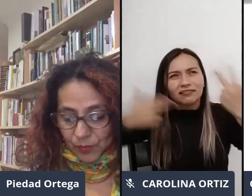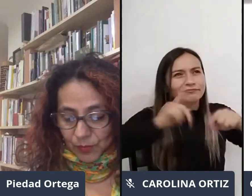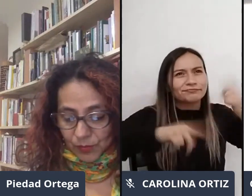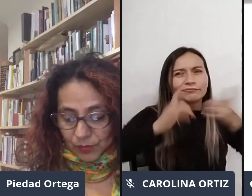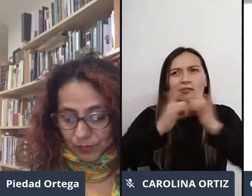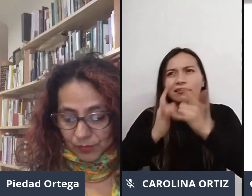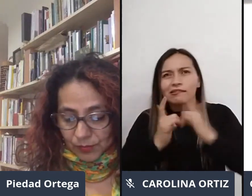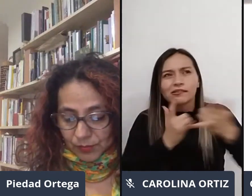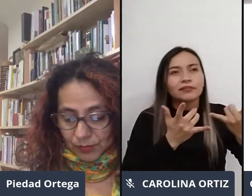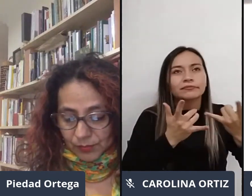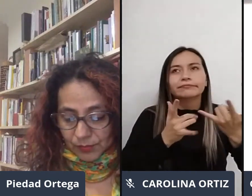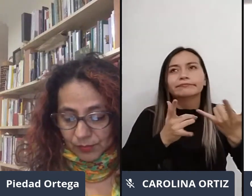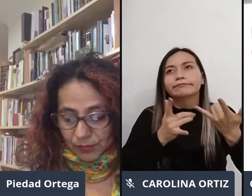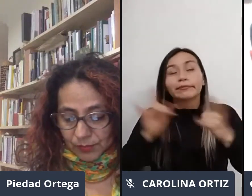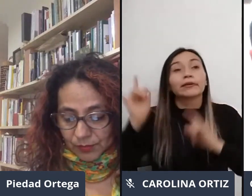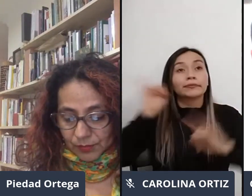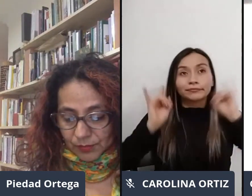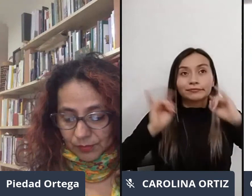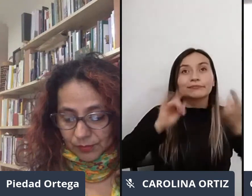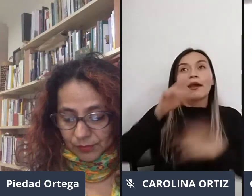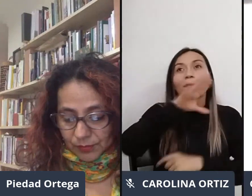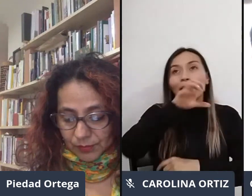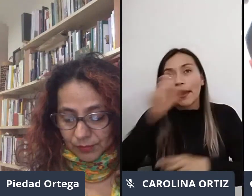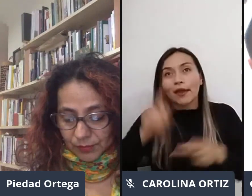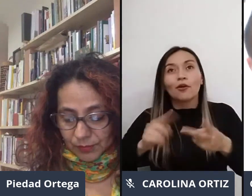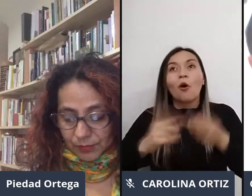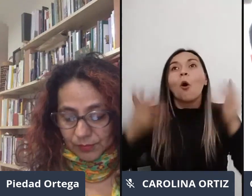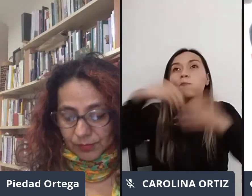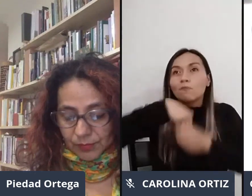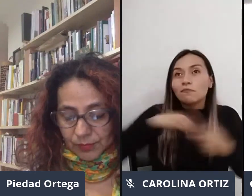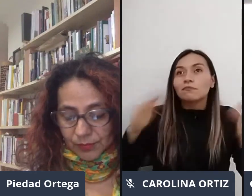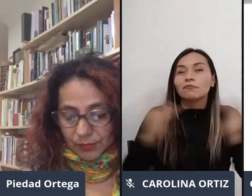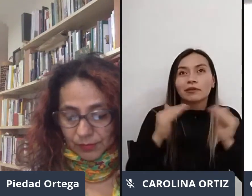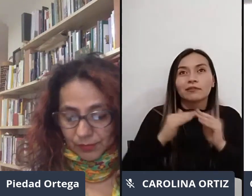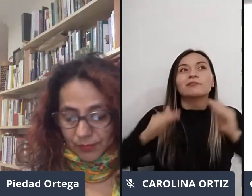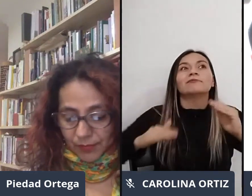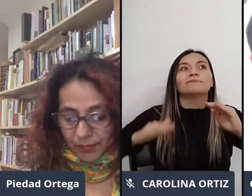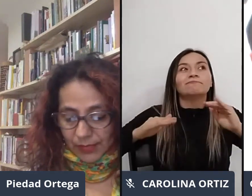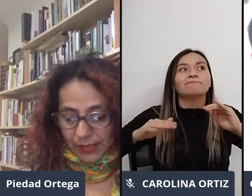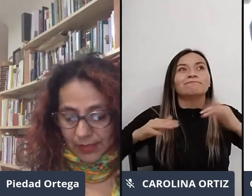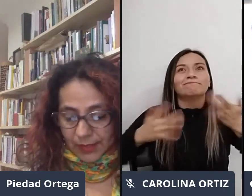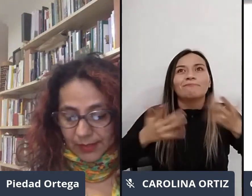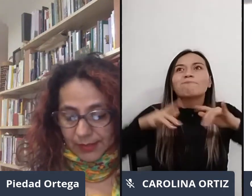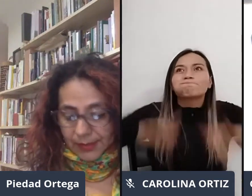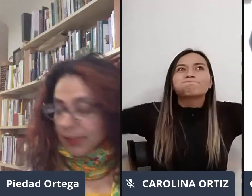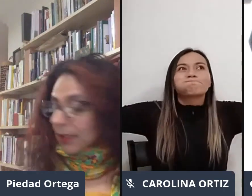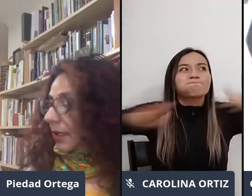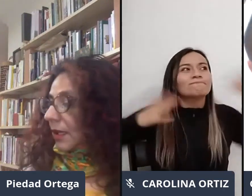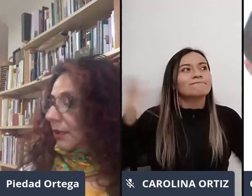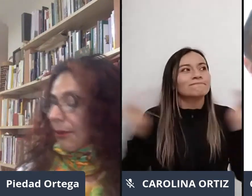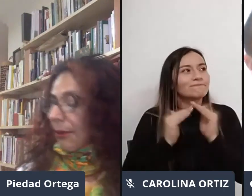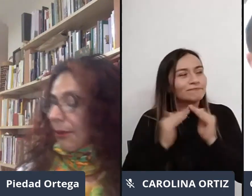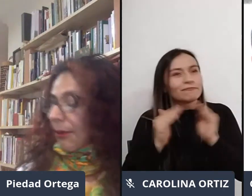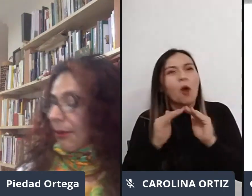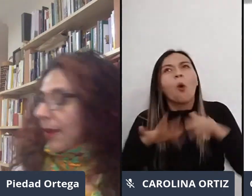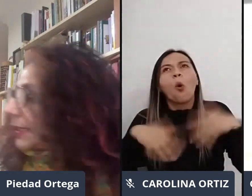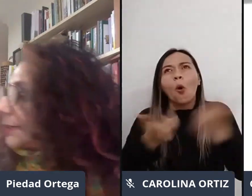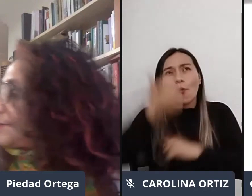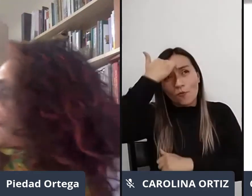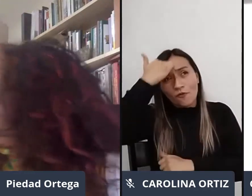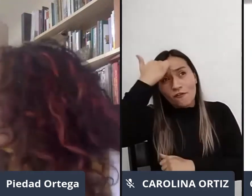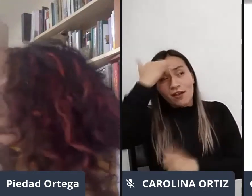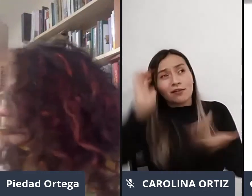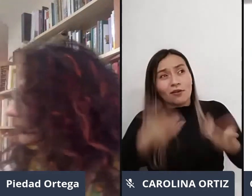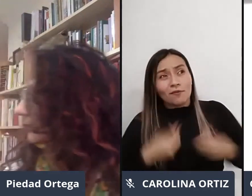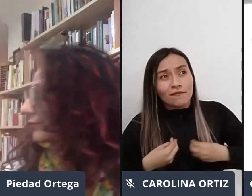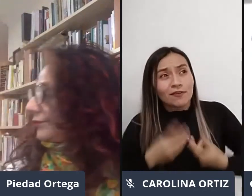los sonidos, los perros, los en la casa, todo lo que pasa alrededor de estas clases, alrededor de cómo le toca a los profesores, de cómo le